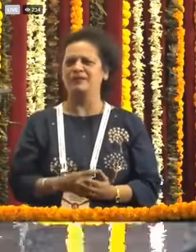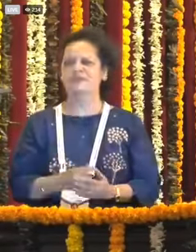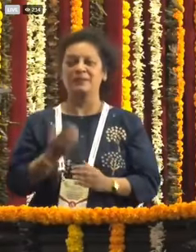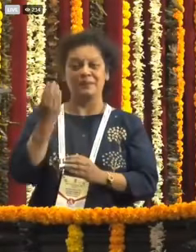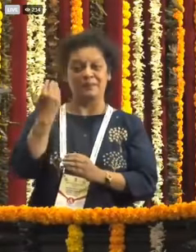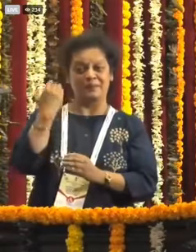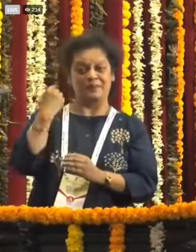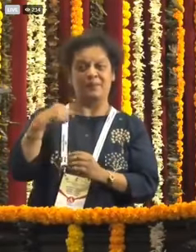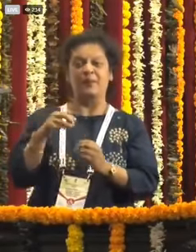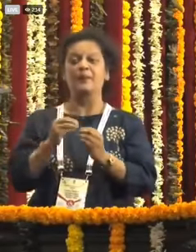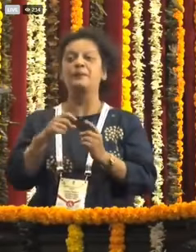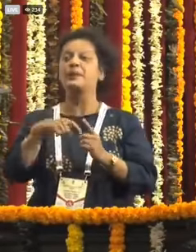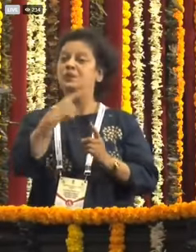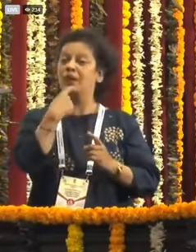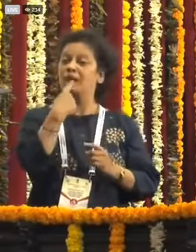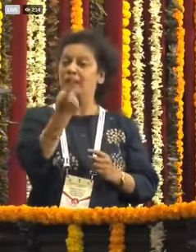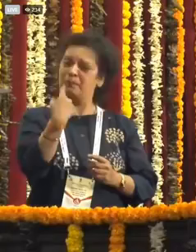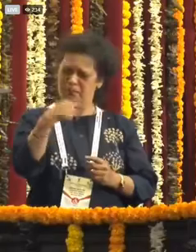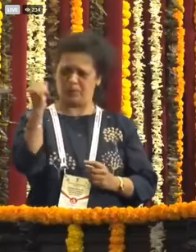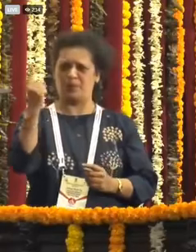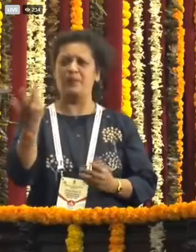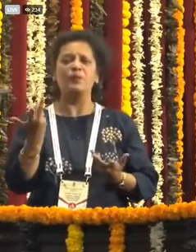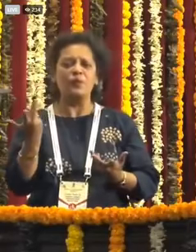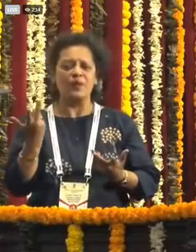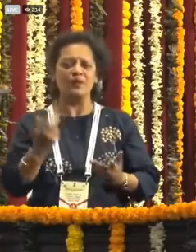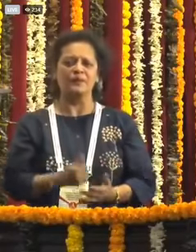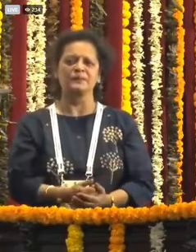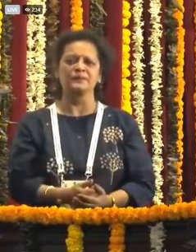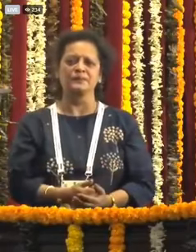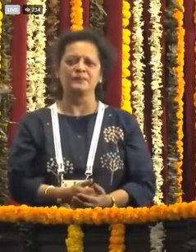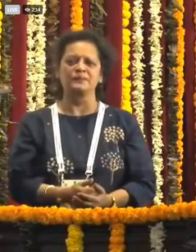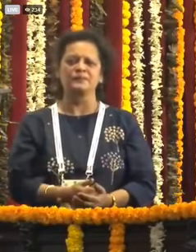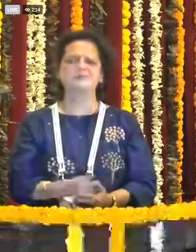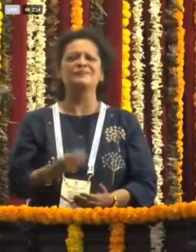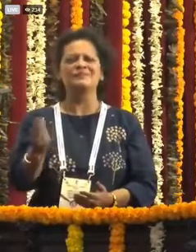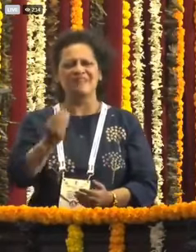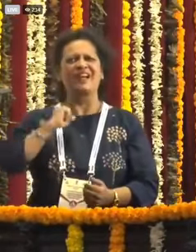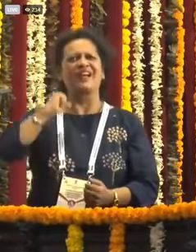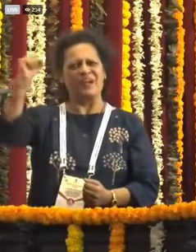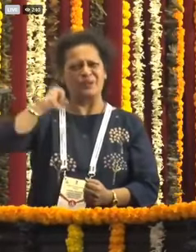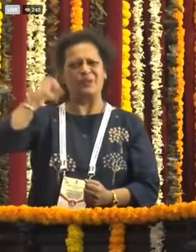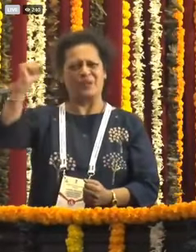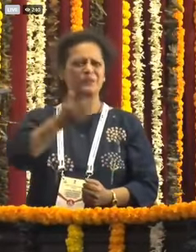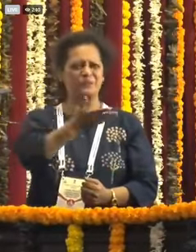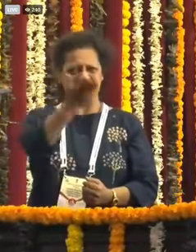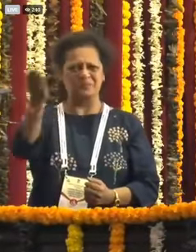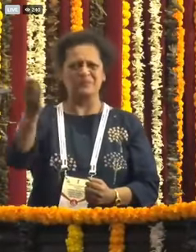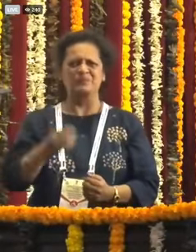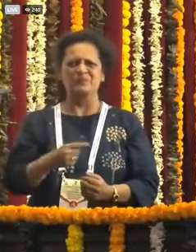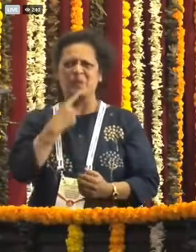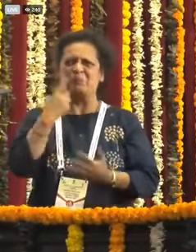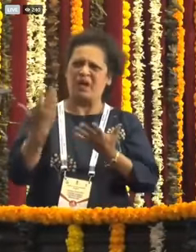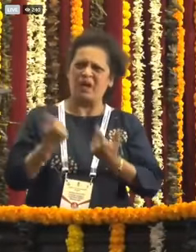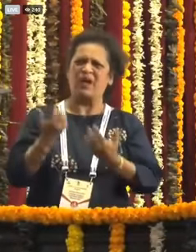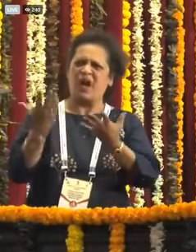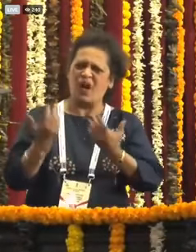मगाशी बच्चू भाऊंनी सांगितलं ते अतिशय बरोबर आहे की काही आंदोलनं करावी लागली काही